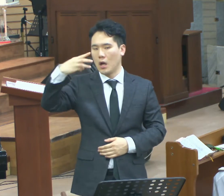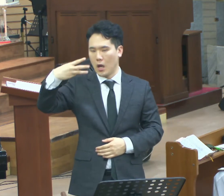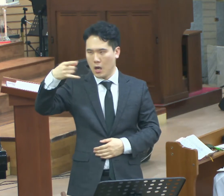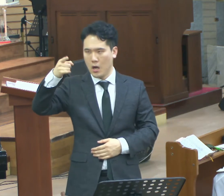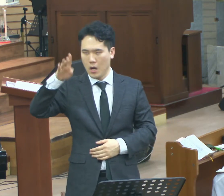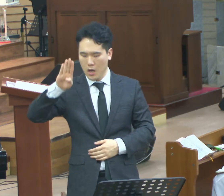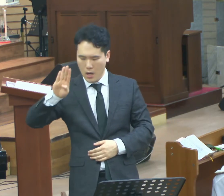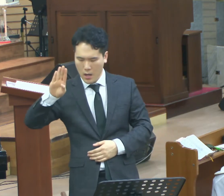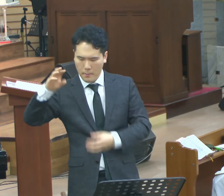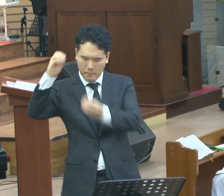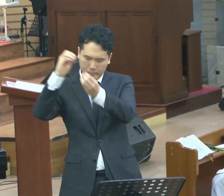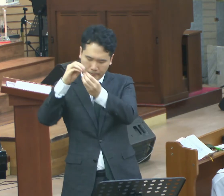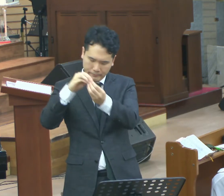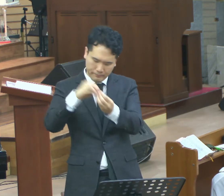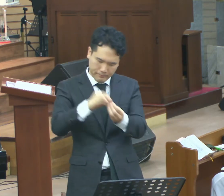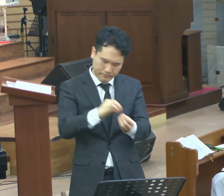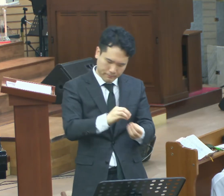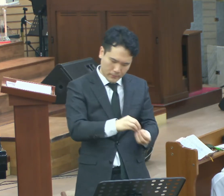잘 모르는 사람이에요.